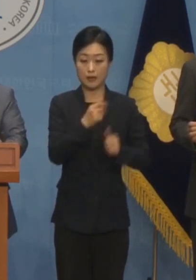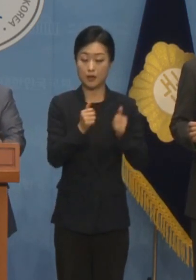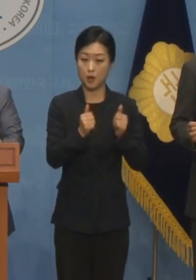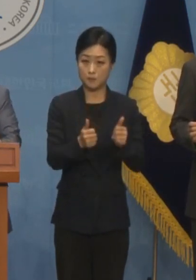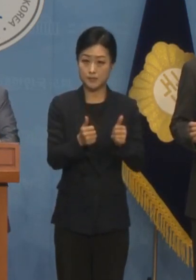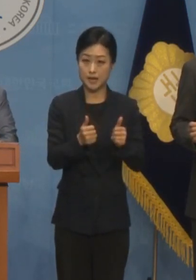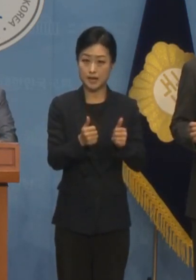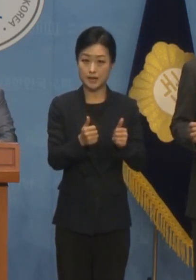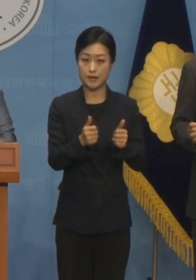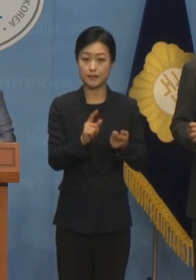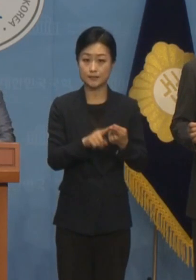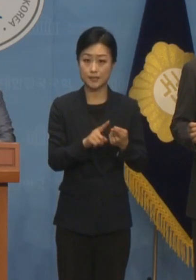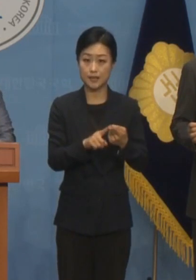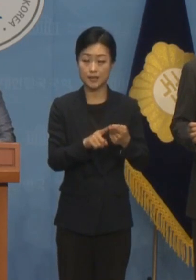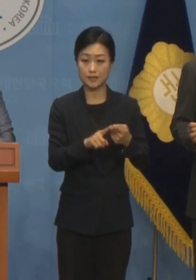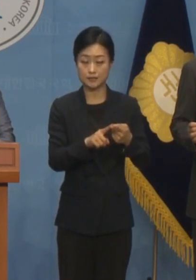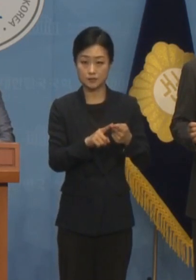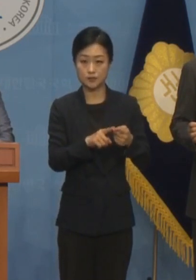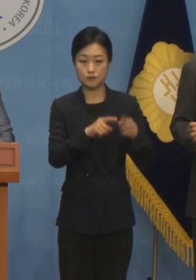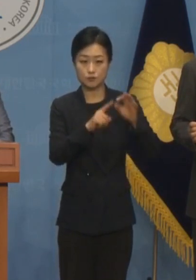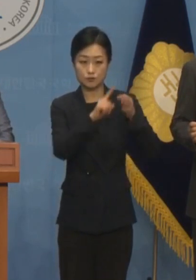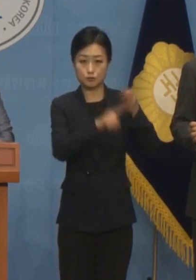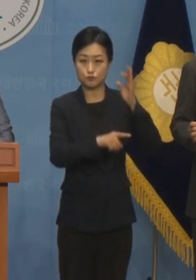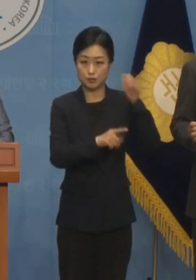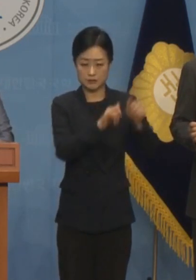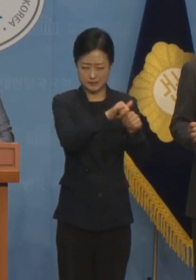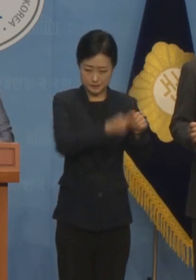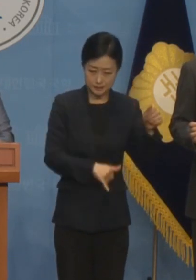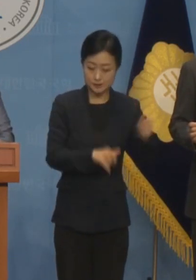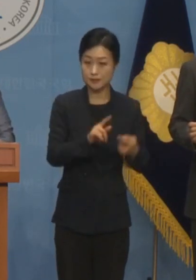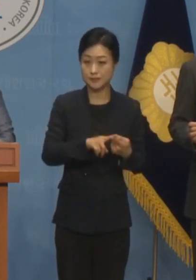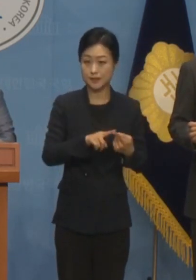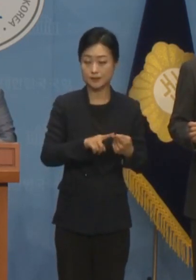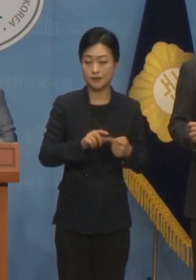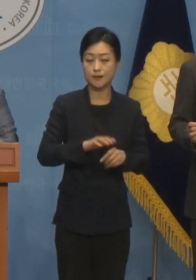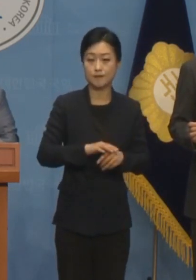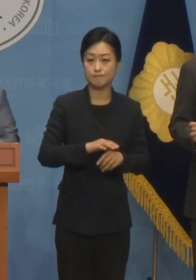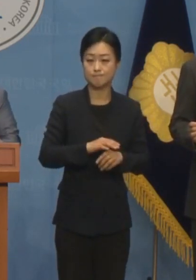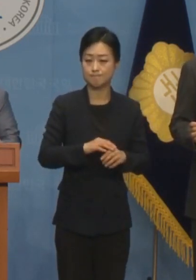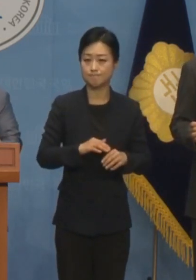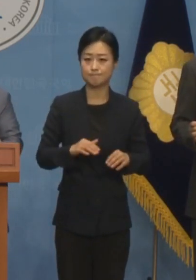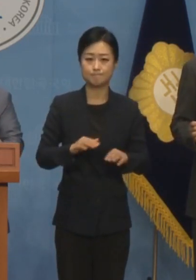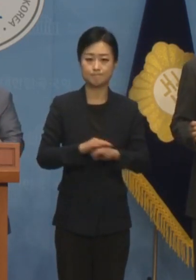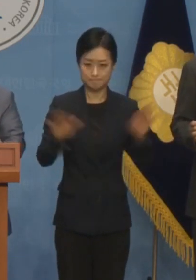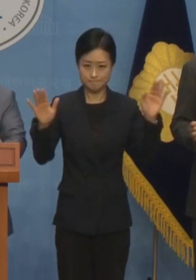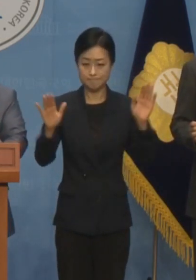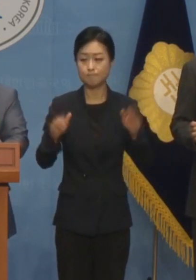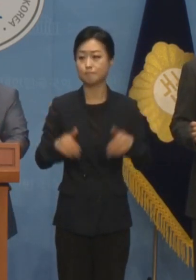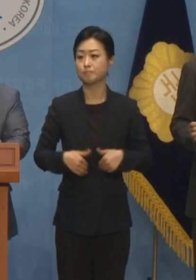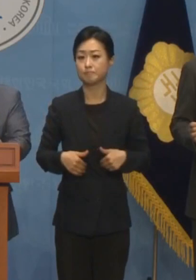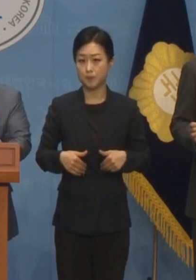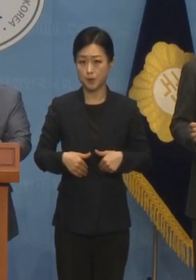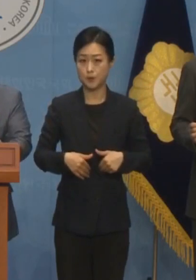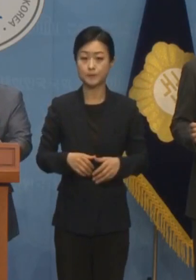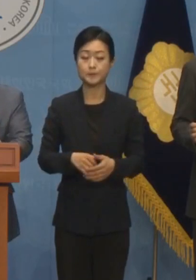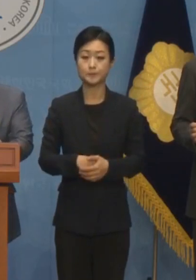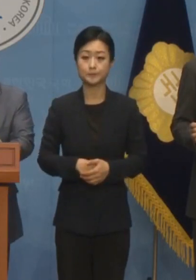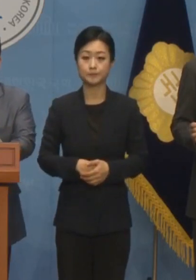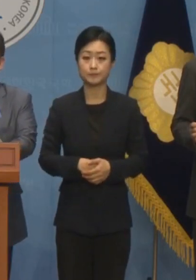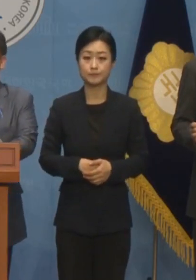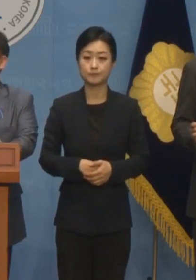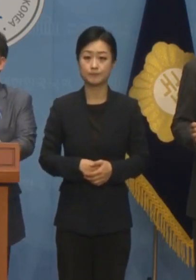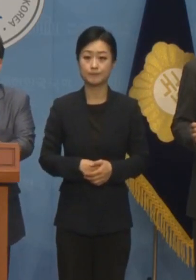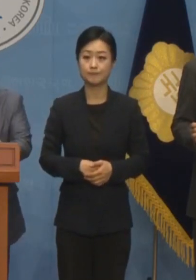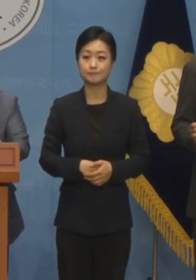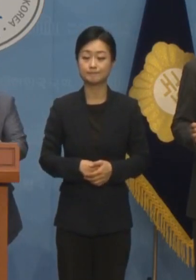정치검찰을 벗어나서 검찰 특수본이라도 꾸려서 대대적인 수사를 할 것을 간절하게 촉구하고